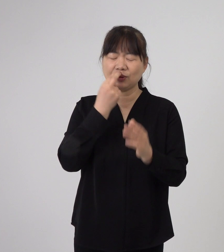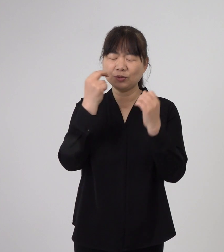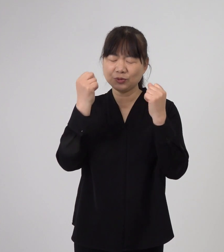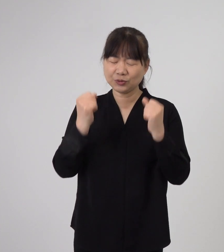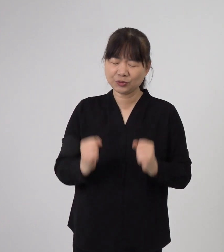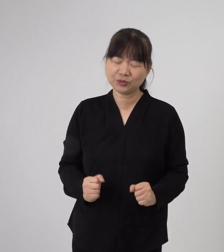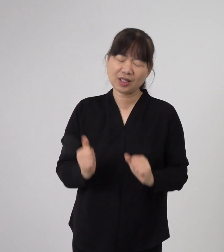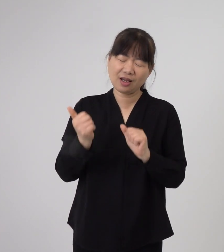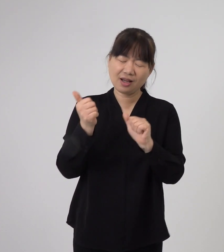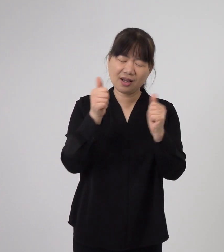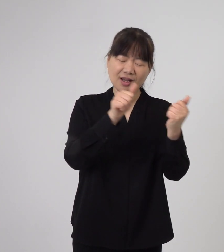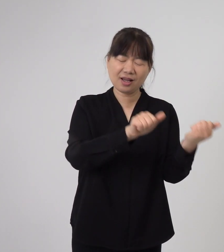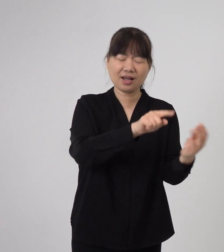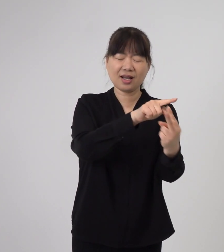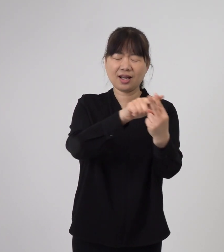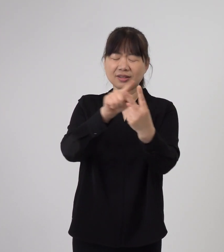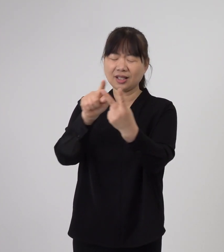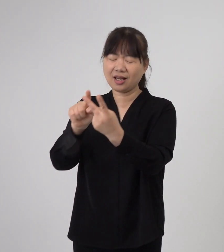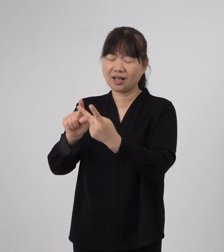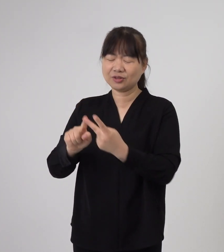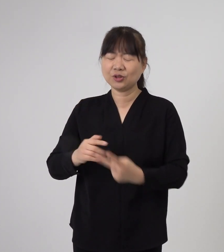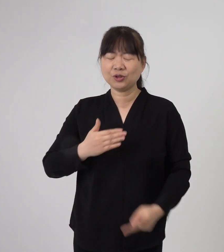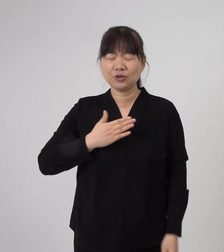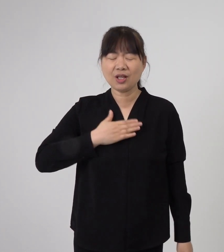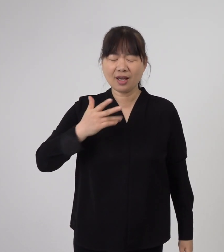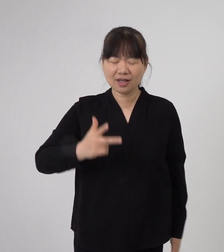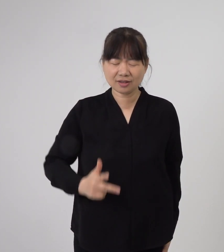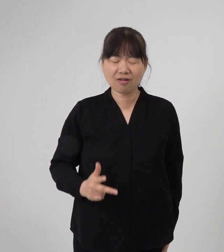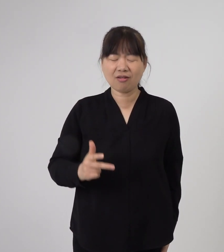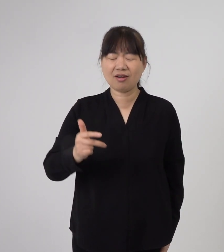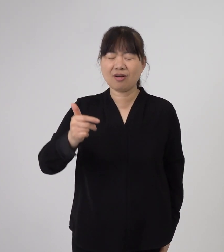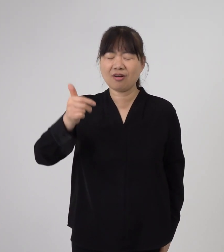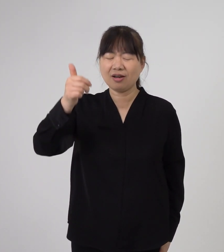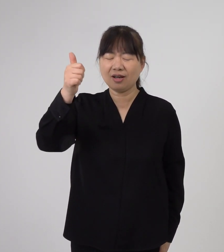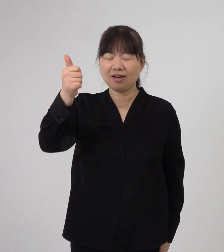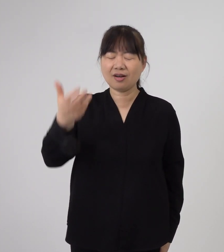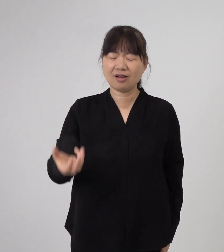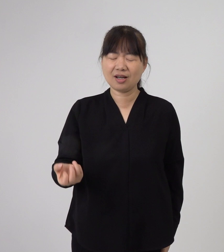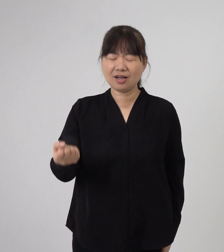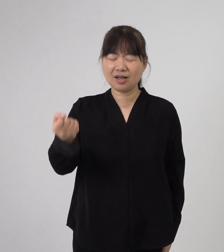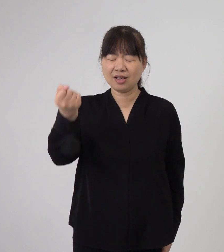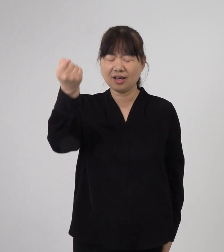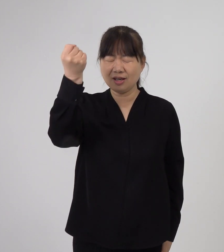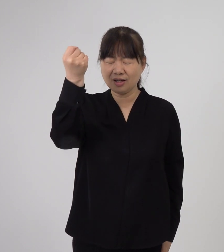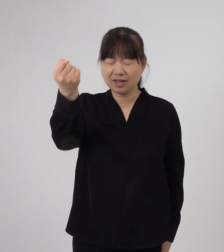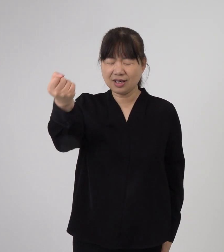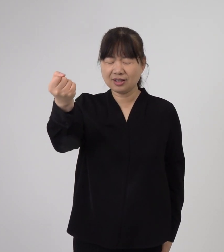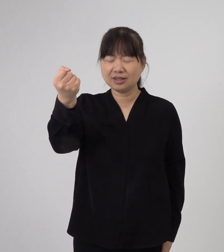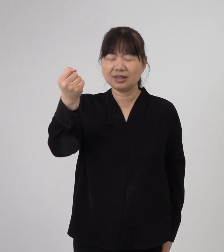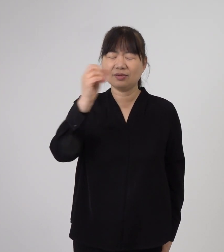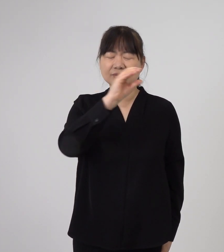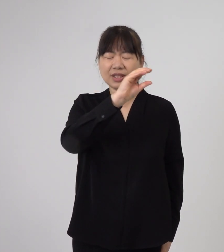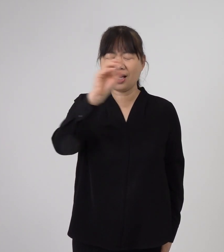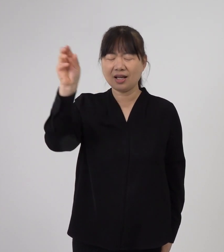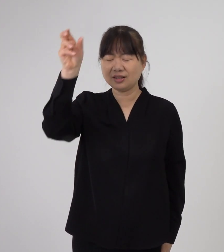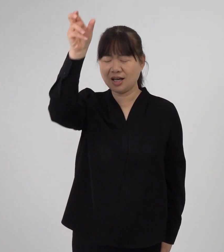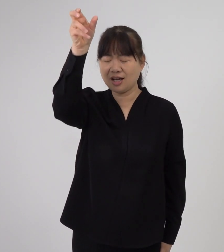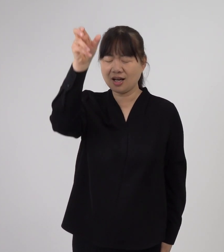살아 죽으나 난 주의 것.